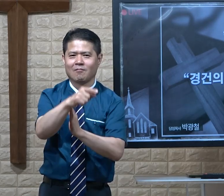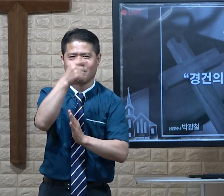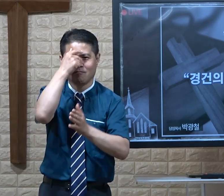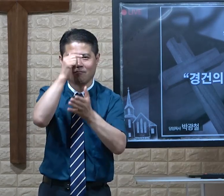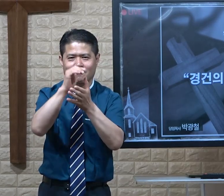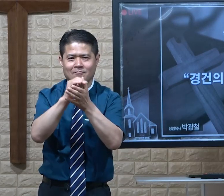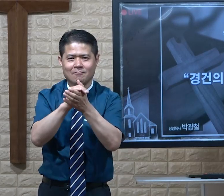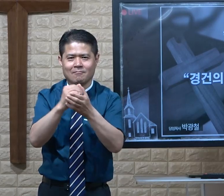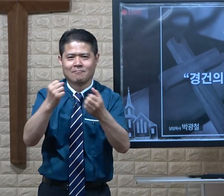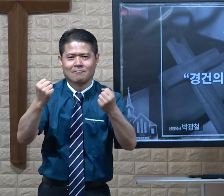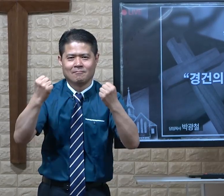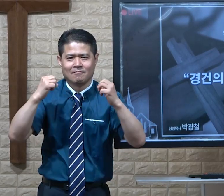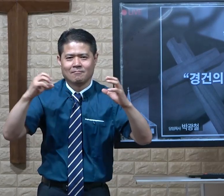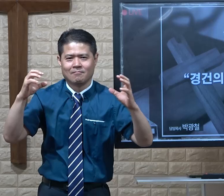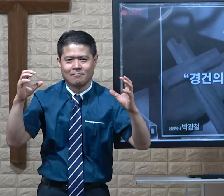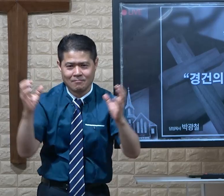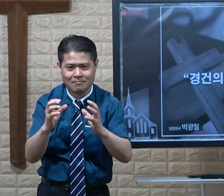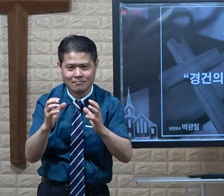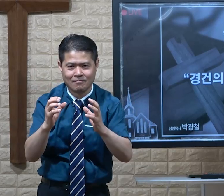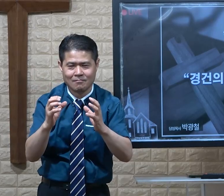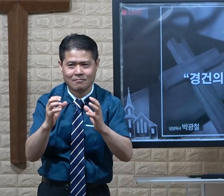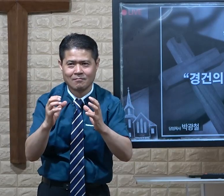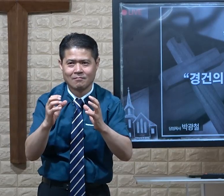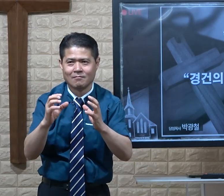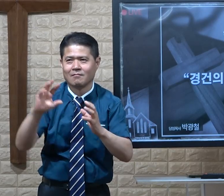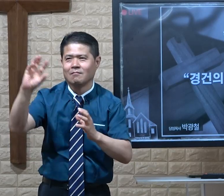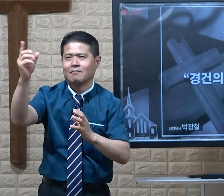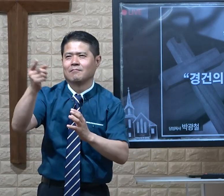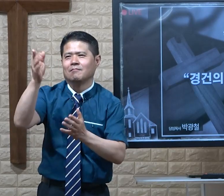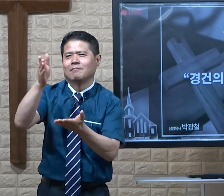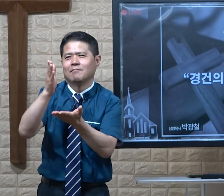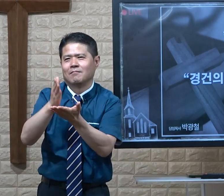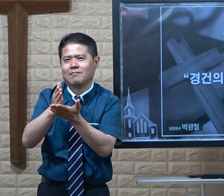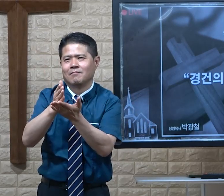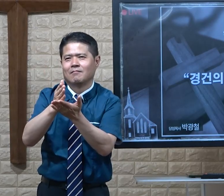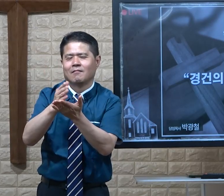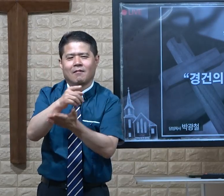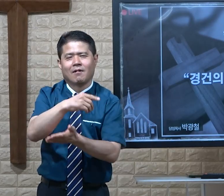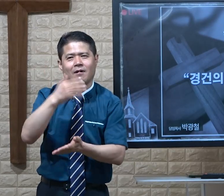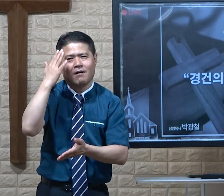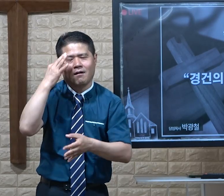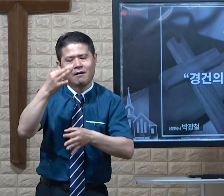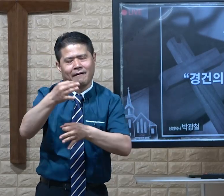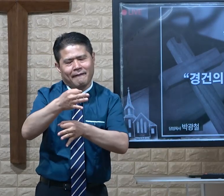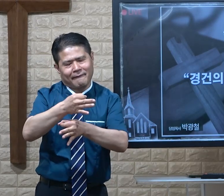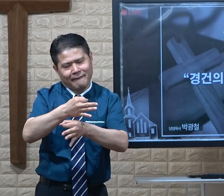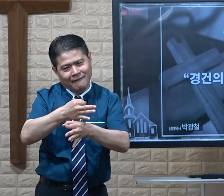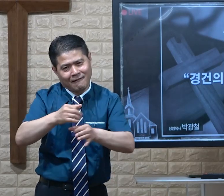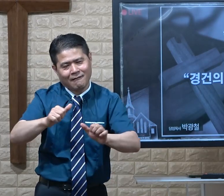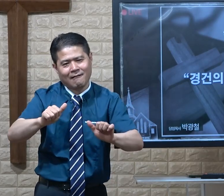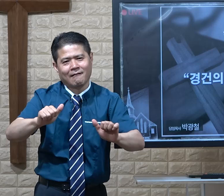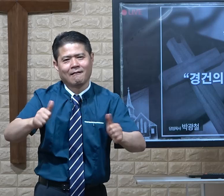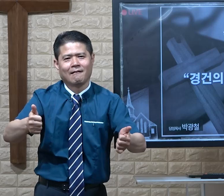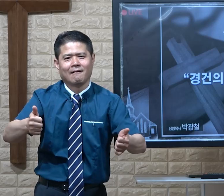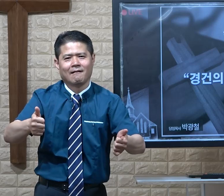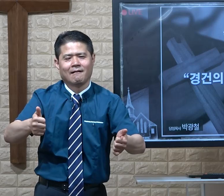아니겠습니까? 우리가 정말 기도로 한 마음에 모여서 이 태풍도 지나가게 해달라.